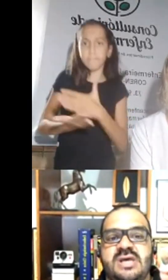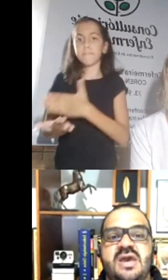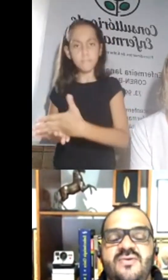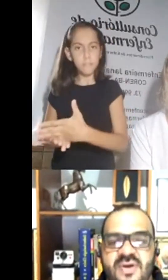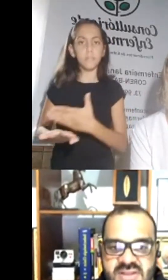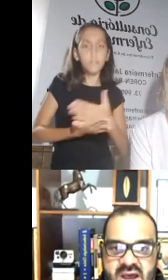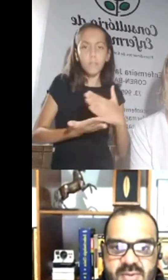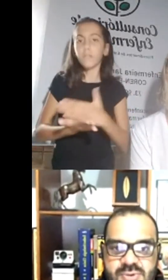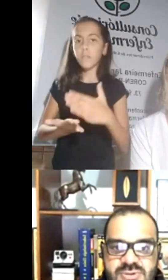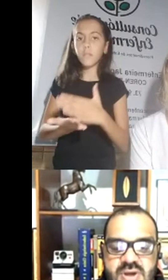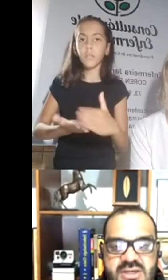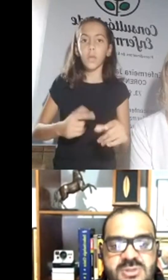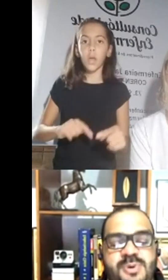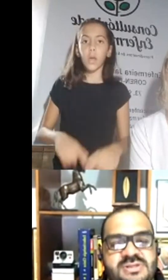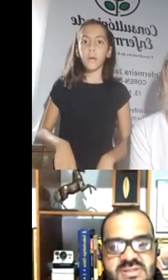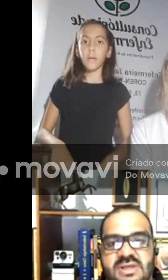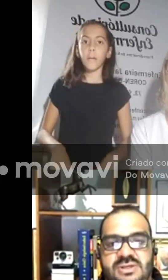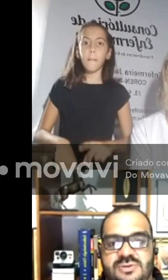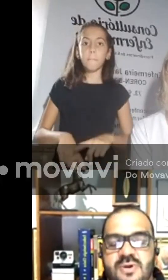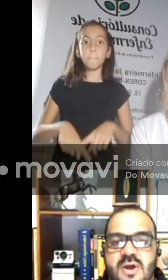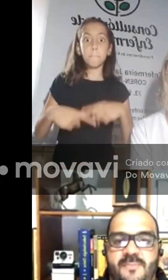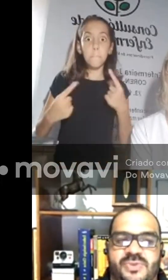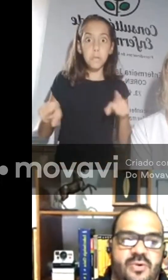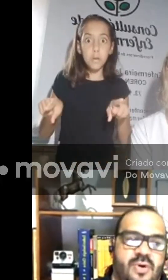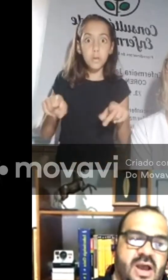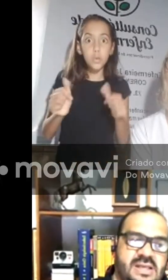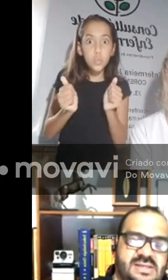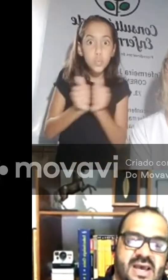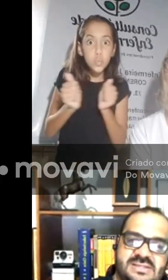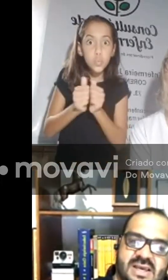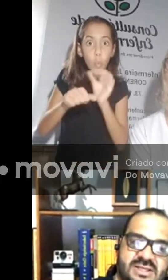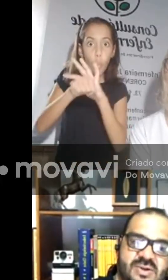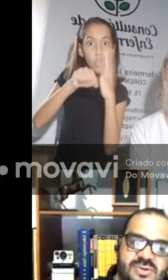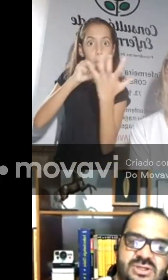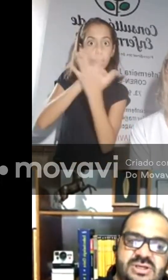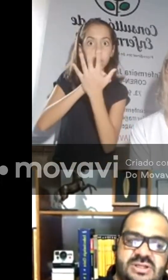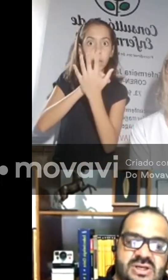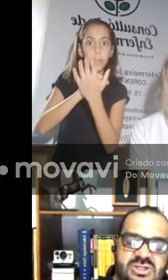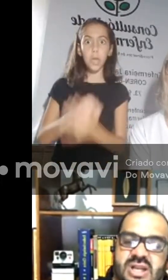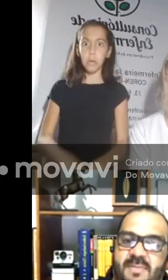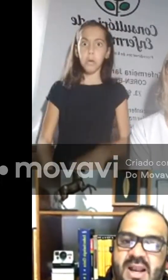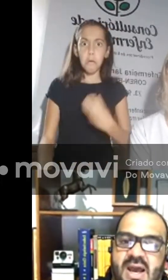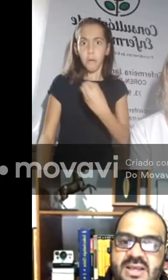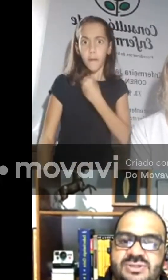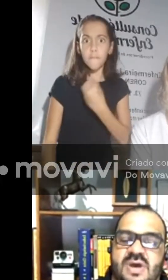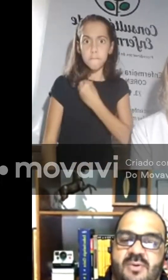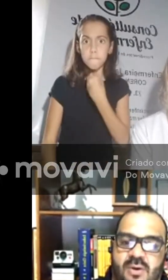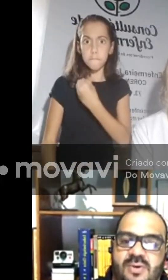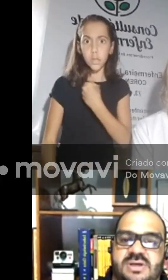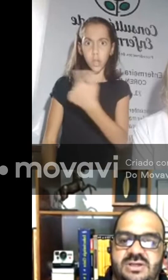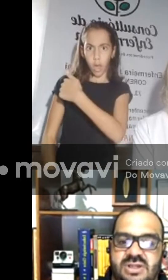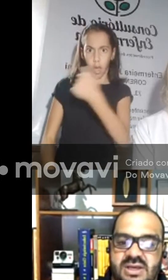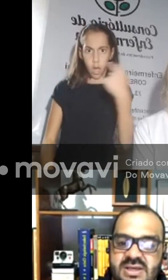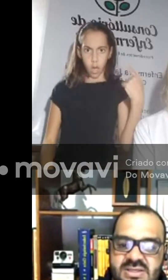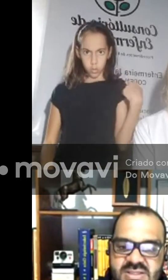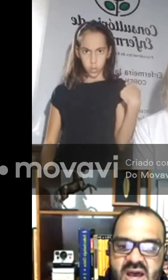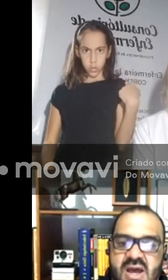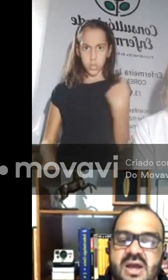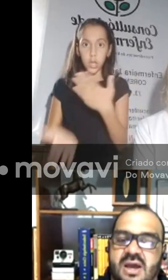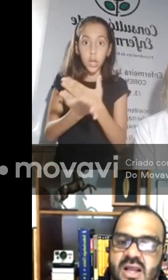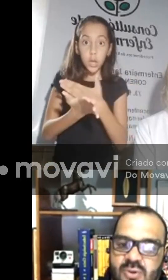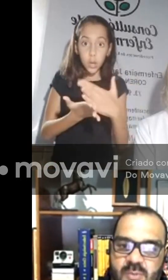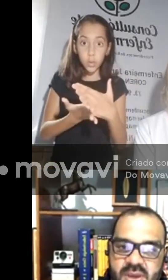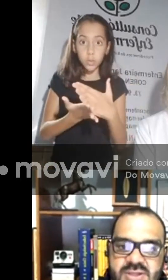nos reinventarmos. A gente precisa disso. Então, essa questão da gente trabalhar isso é uma coisa que a gente tem que